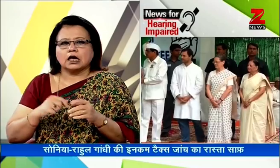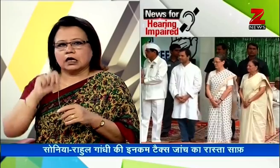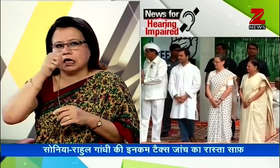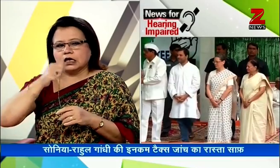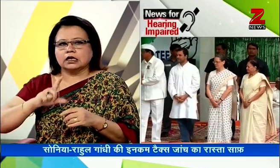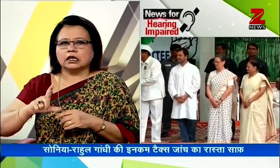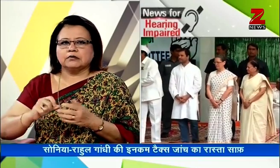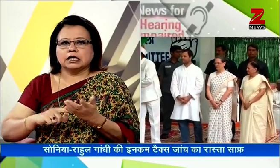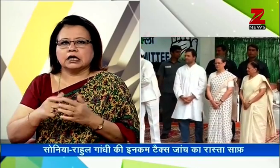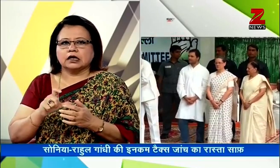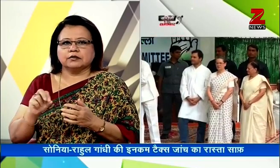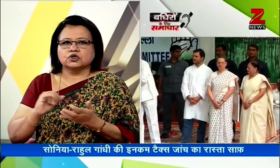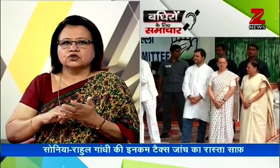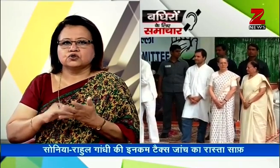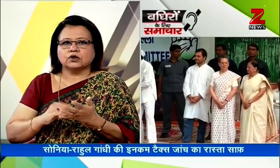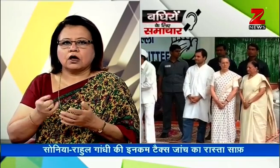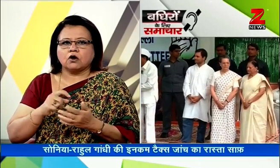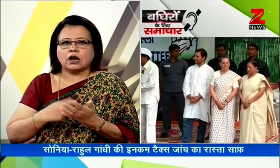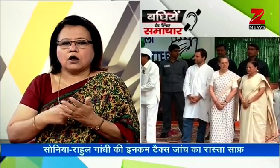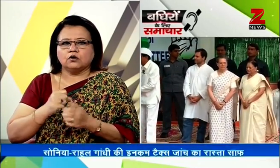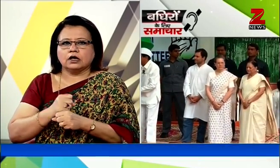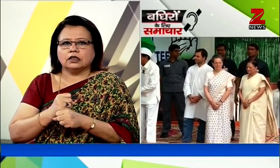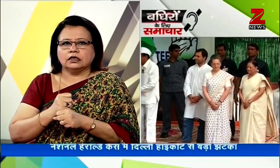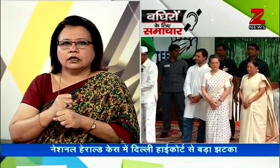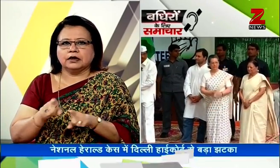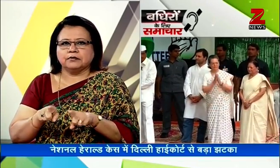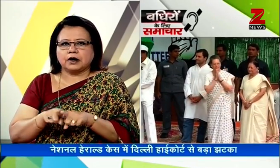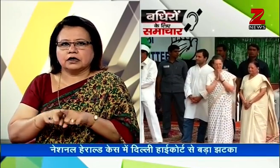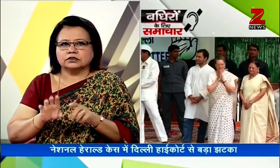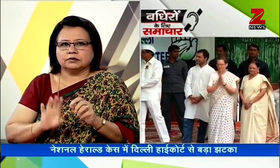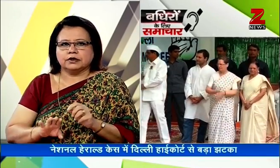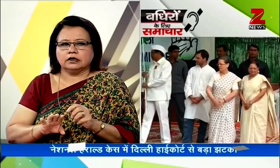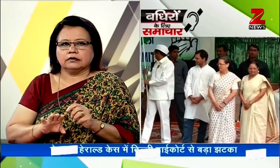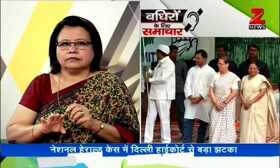यंग इंडियन लिमिटेड कंपनी में सोनिया और राहुल गांधी की हिस्सेदारी है।